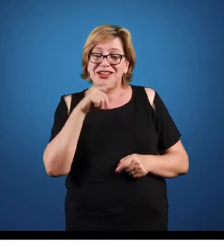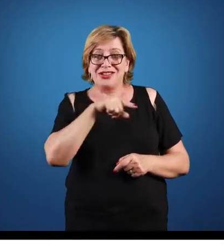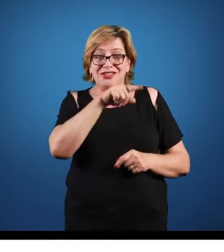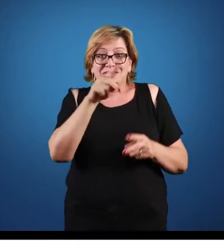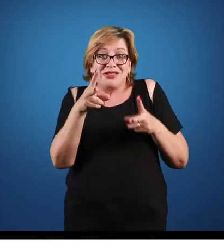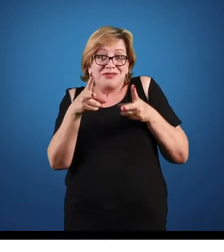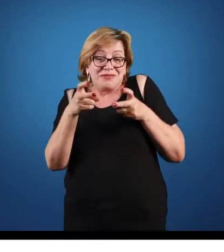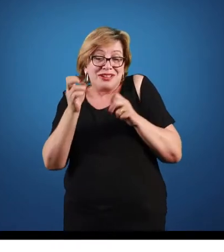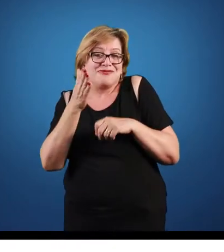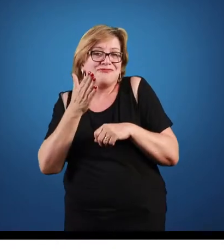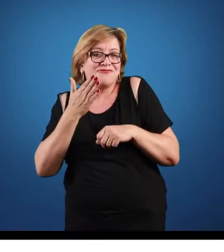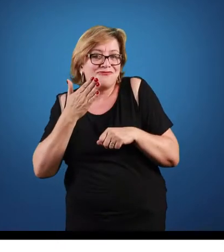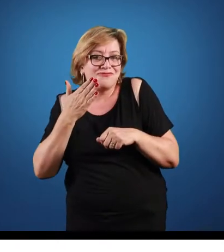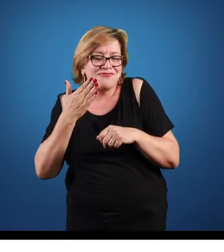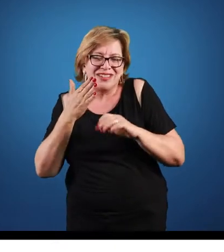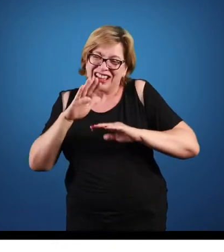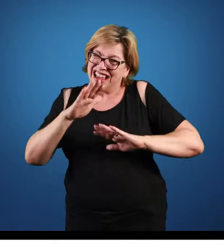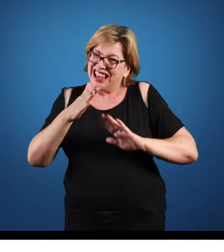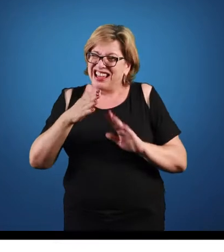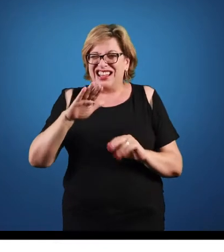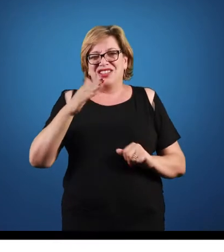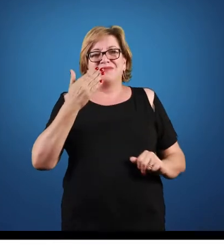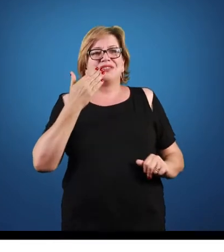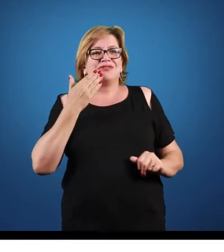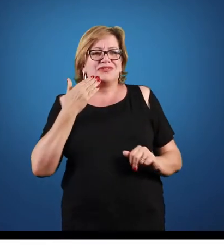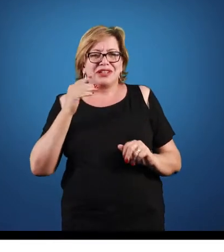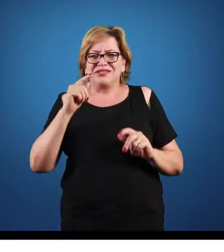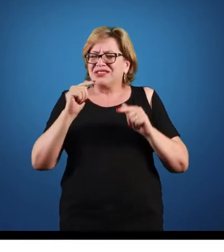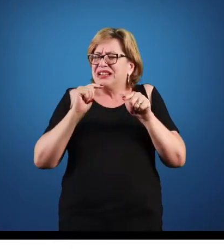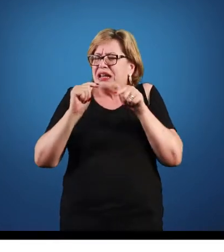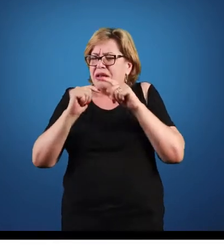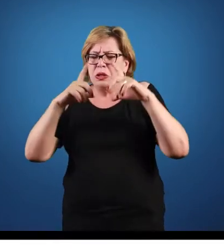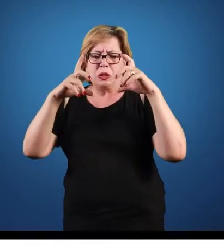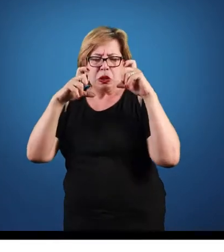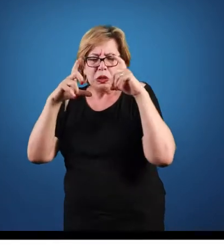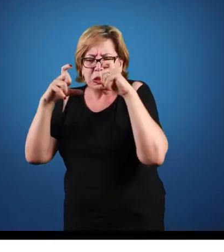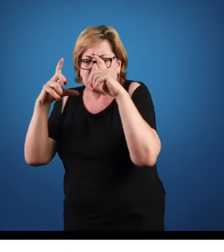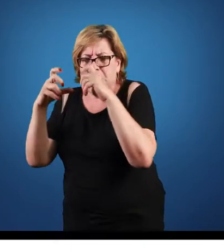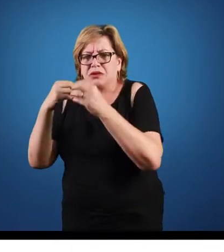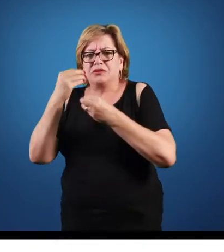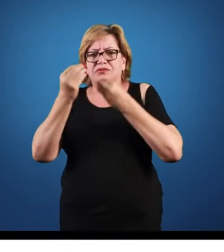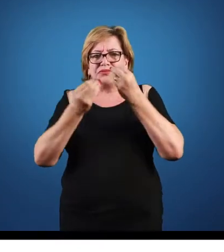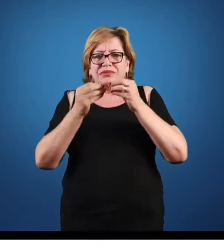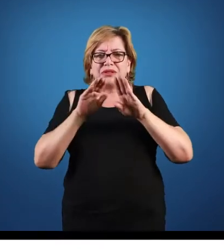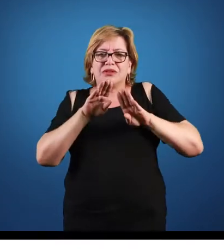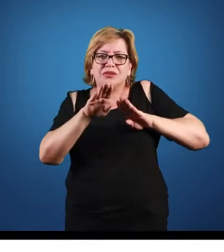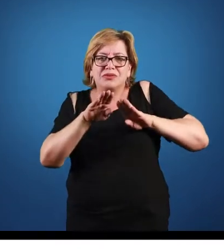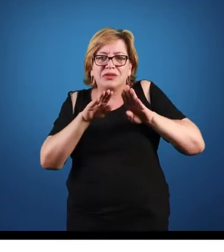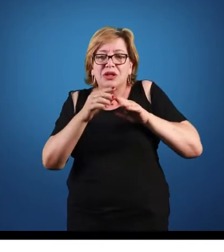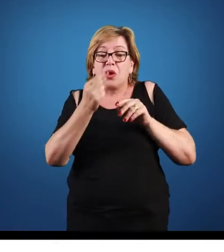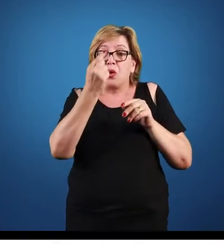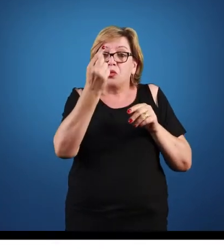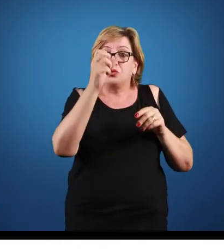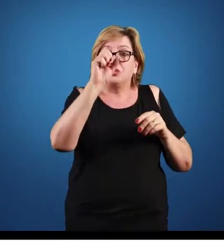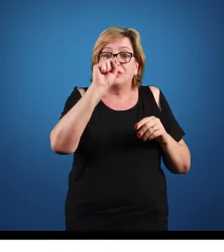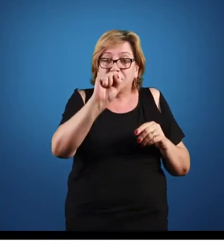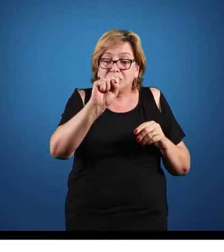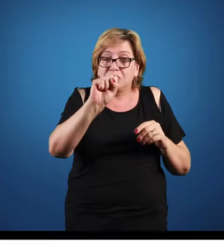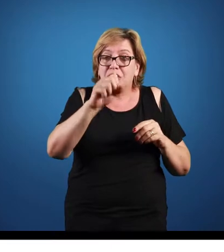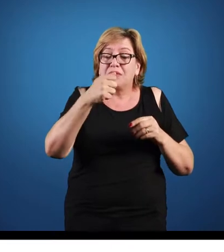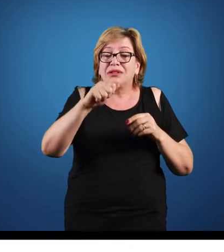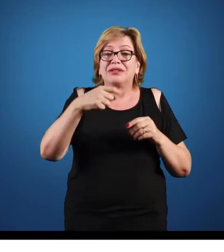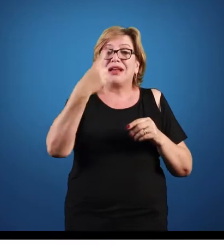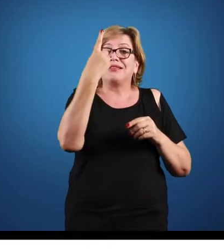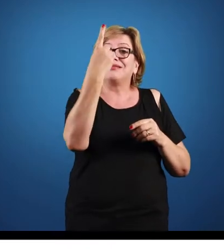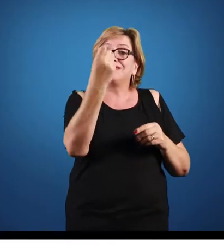fazer é fácil é fácil né porque dá um pouco de trabalho nas fotografias para vocês terem uma idéia o movimento de um segundo são 16